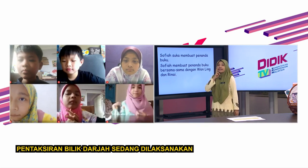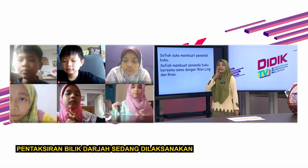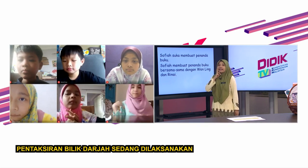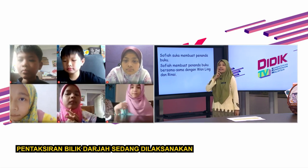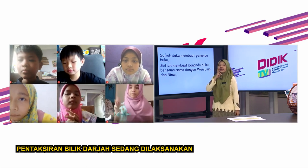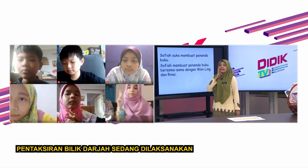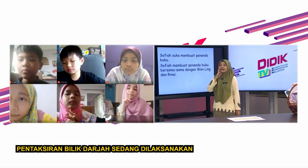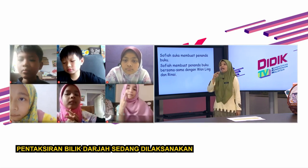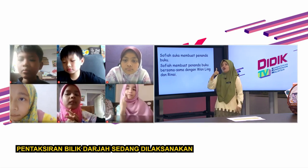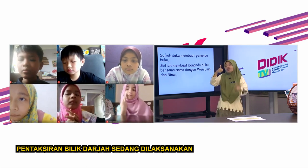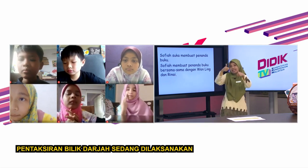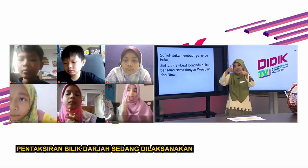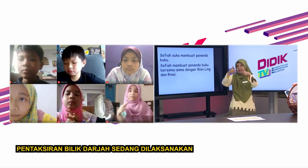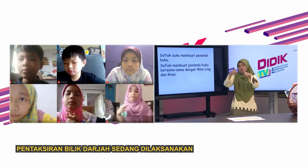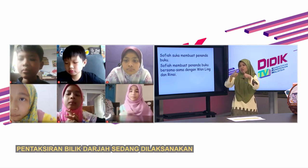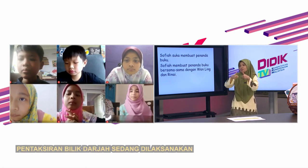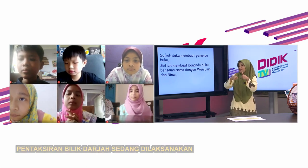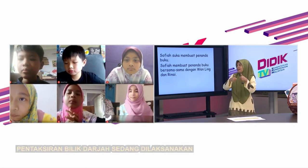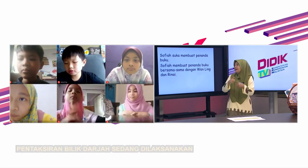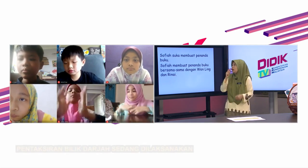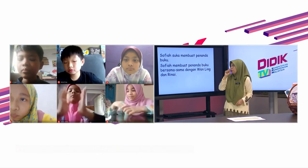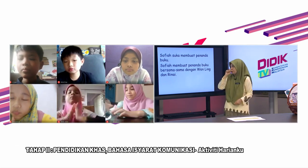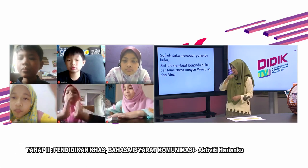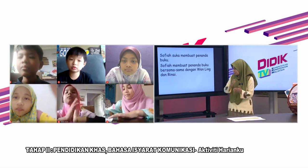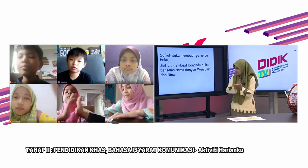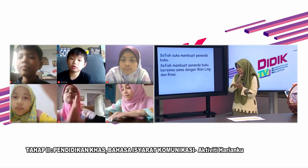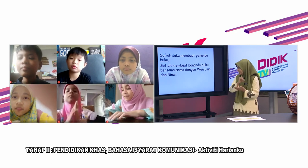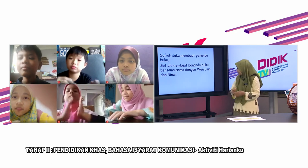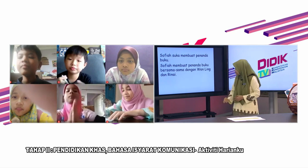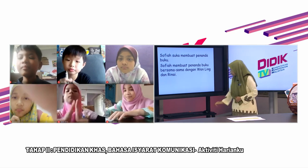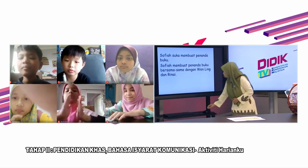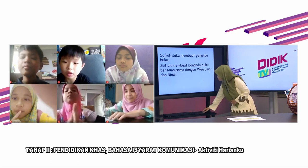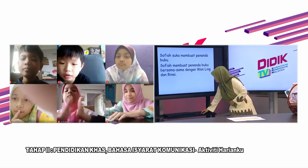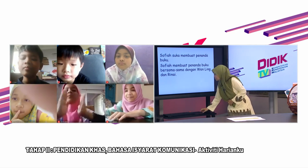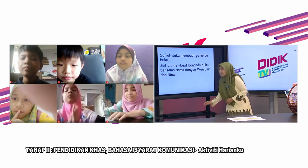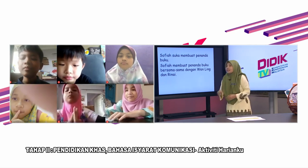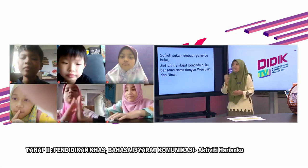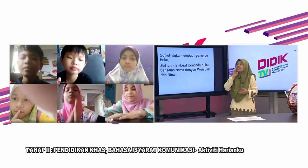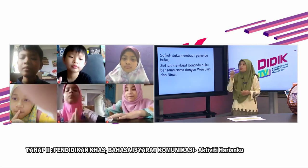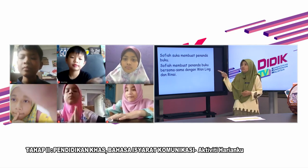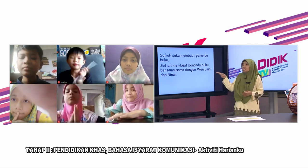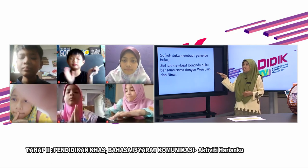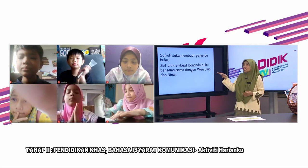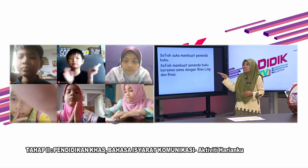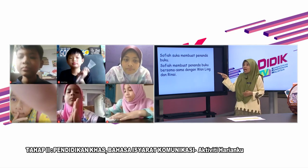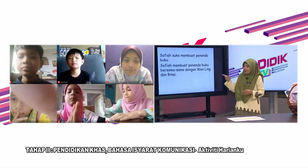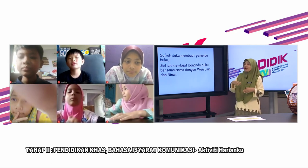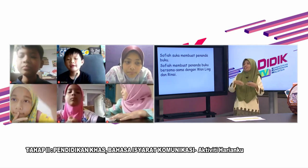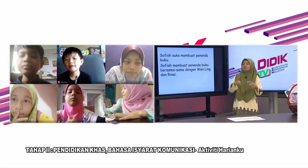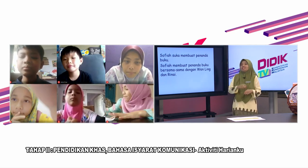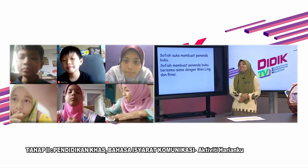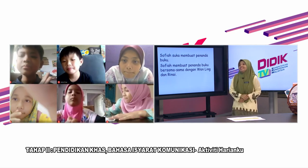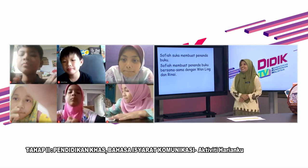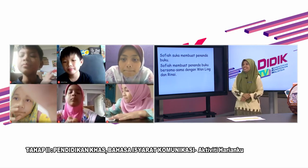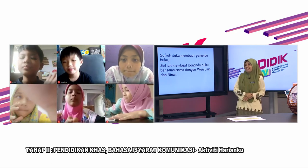Rinai. Okey, bagus Maria. Okey, seterusnya ya. Kak Eli nak cuba? Boleh? Okey,